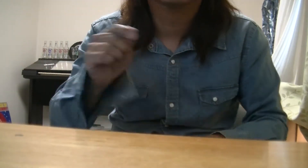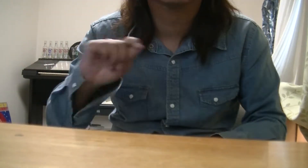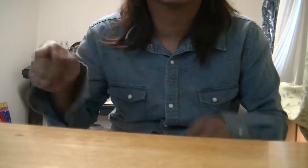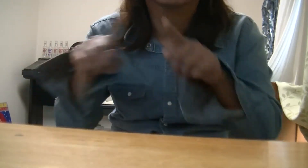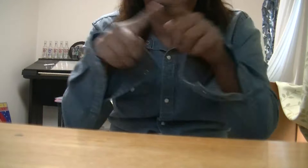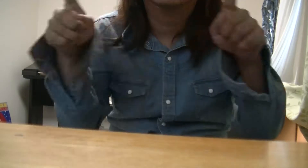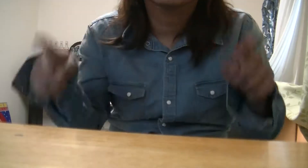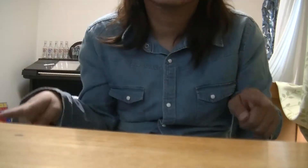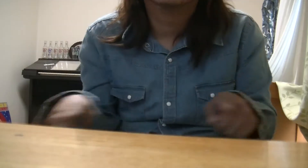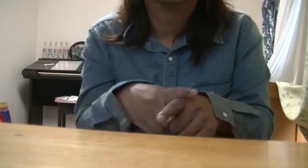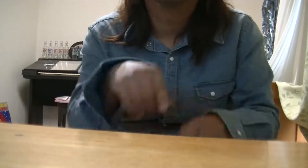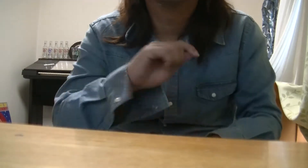んさ。